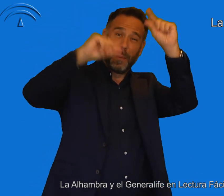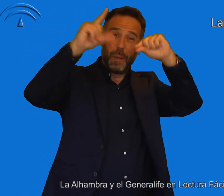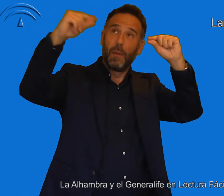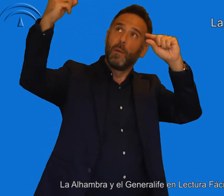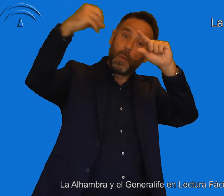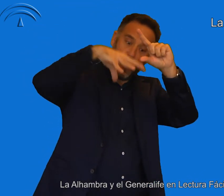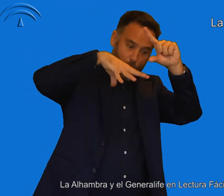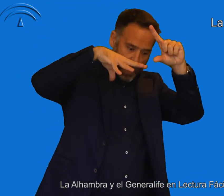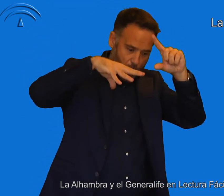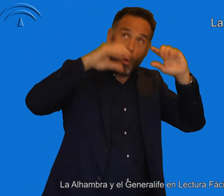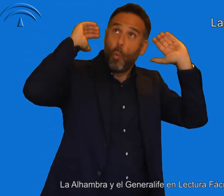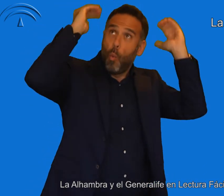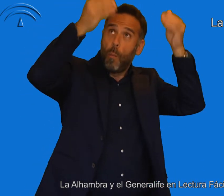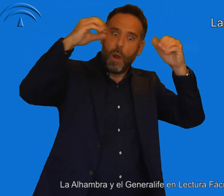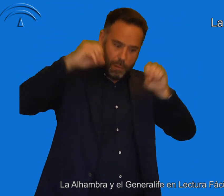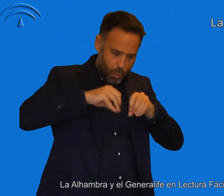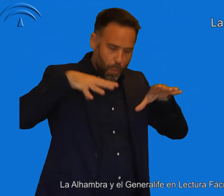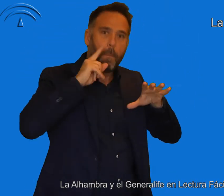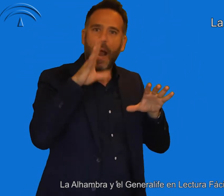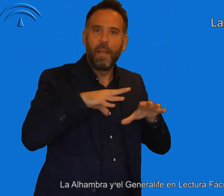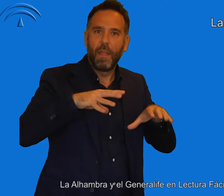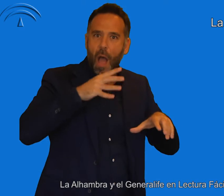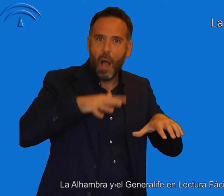La cúpula se ilumina y parece que flota en el aire.